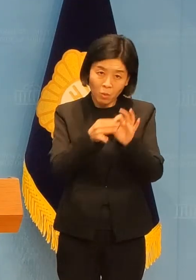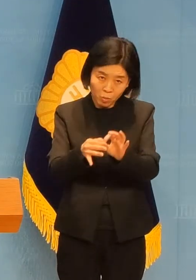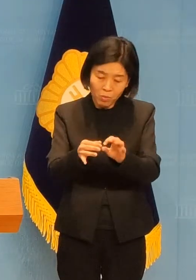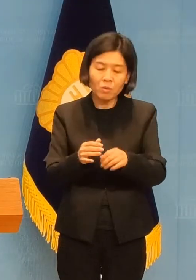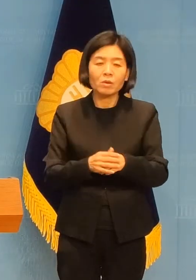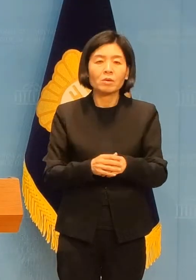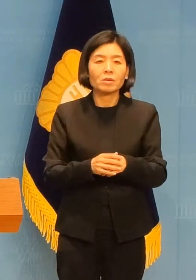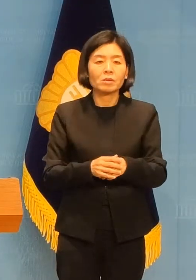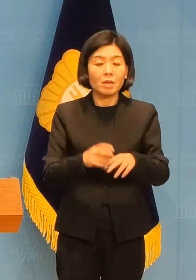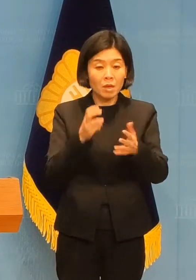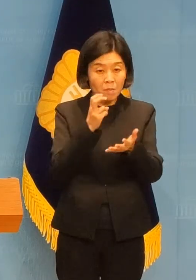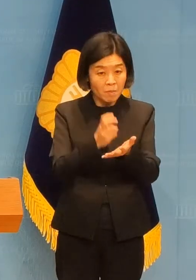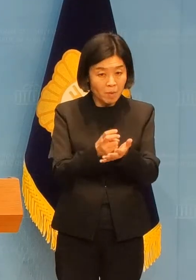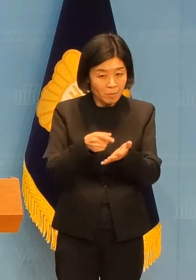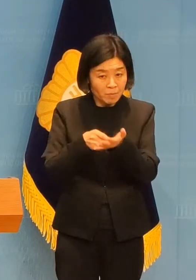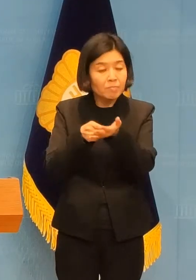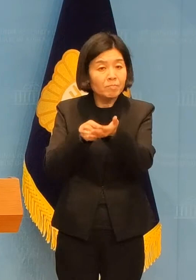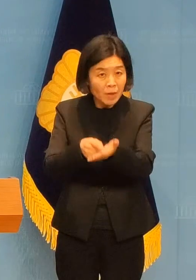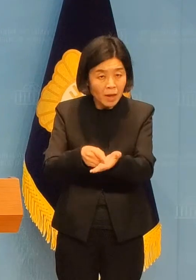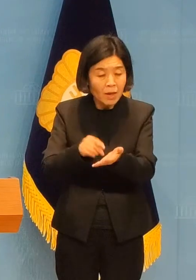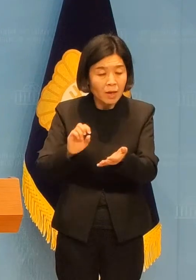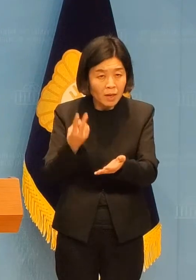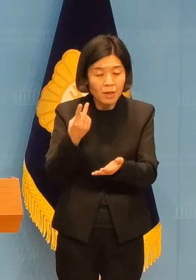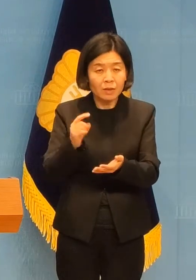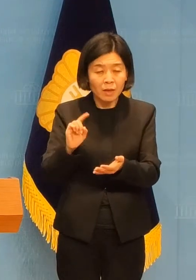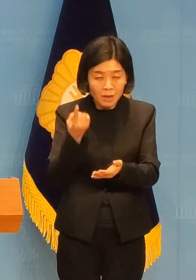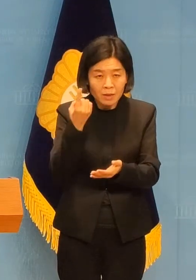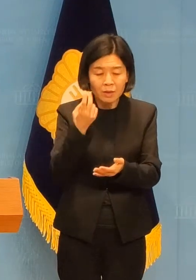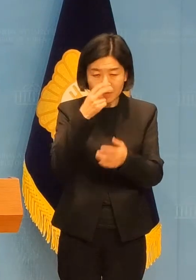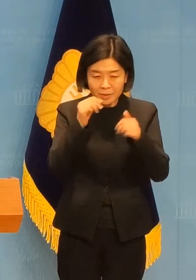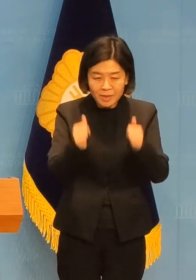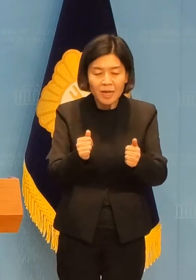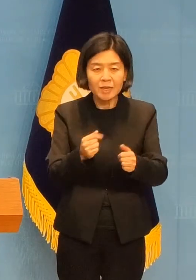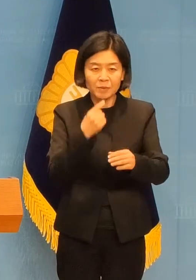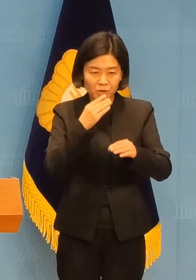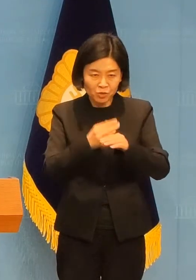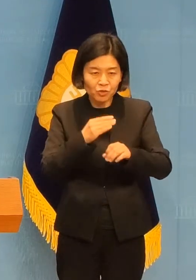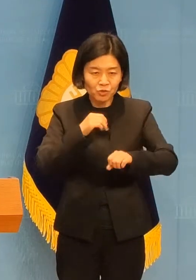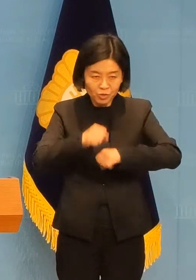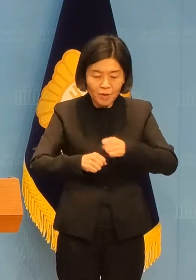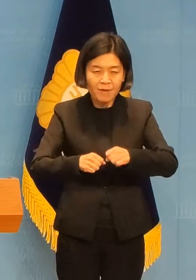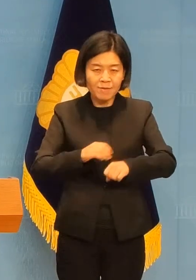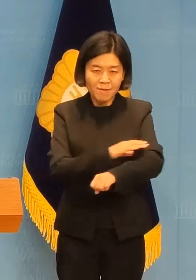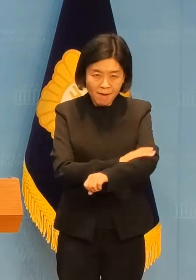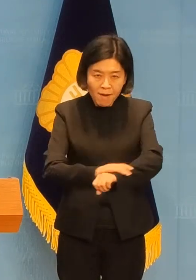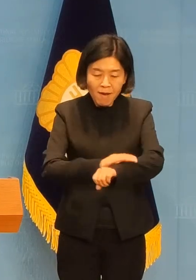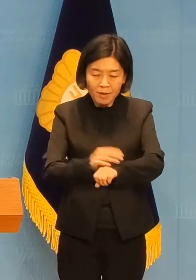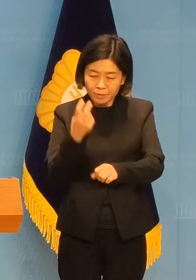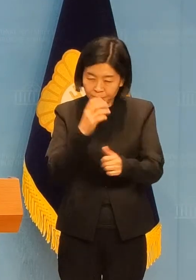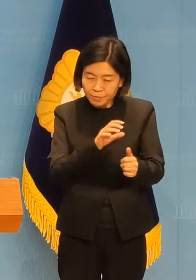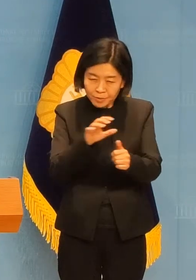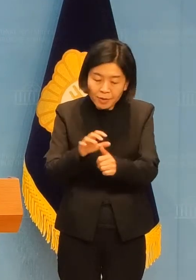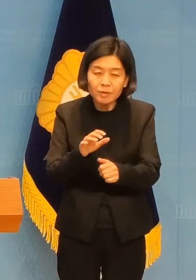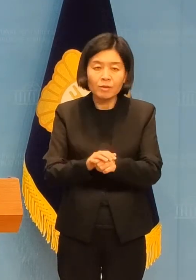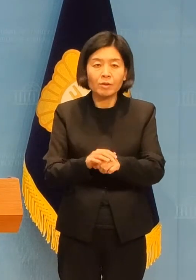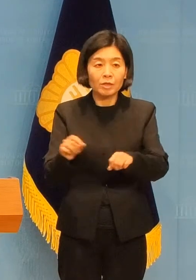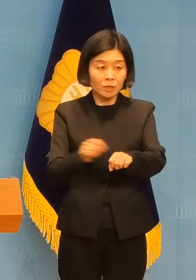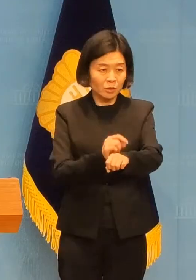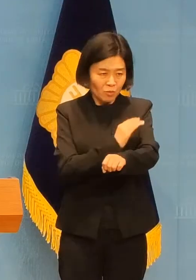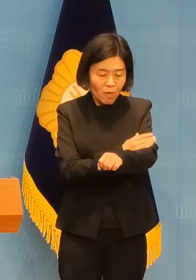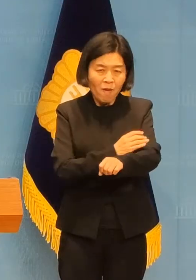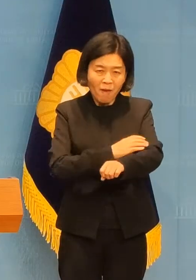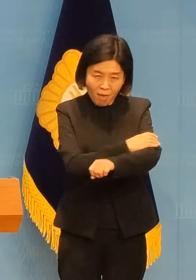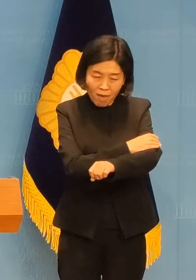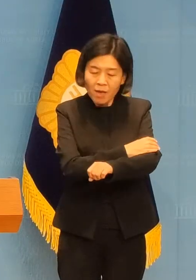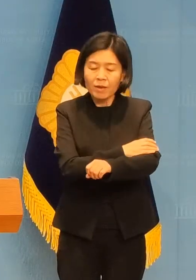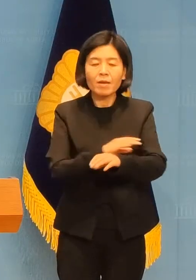검찰에 대한 민주적 통제를 강화하고 법 위에 군림하는 조직 문화와 특권적 관행을 근본적으로